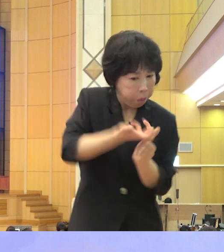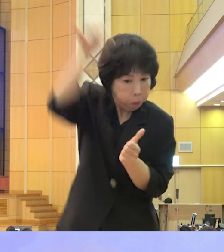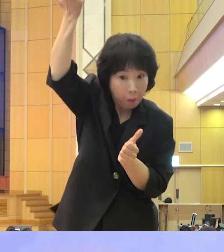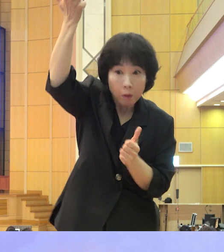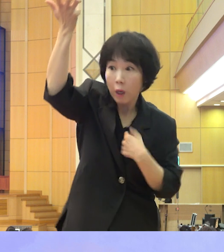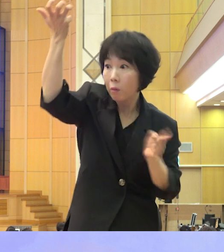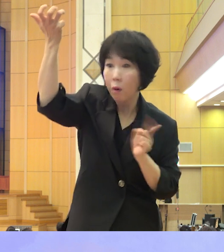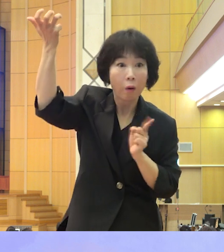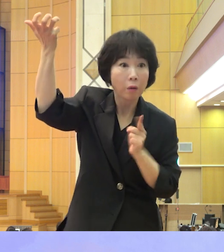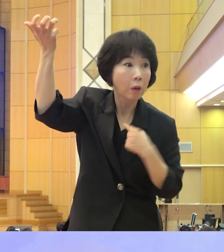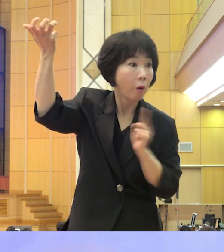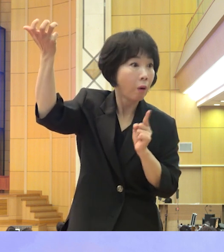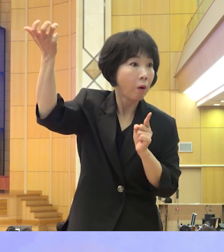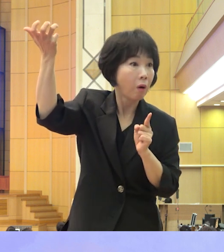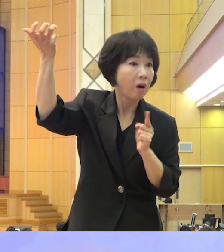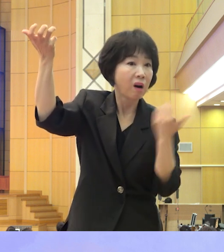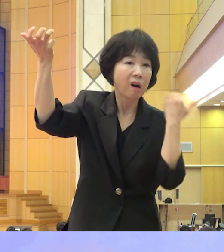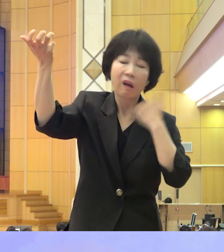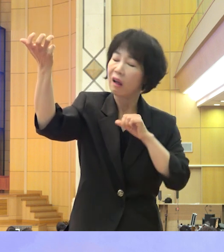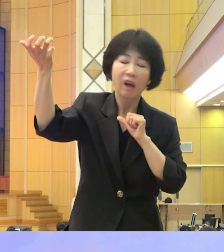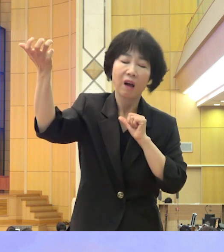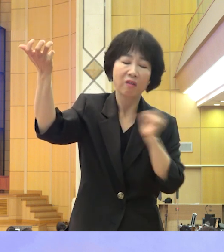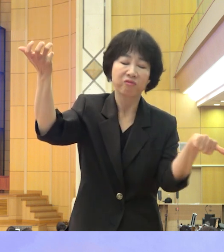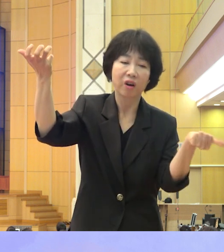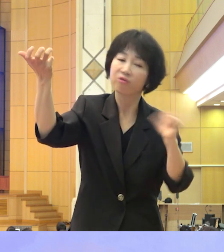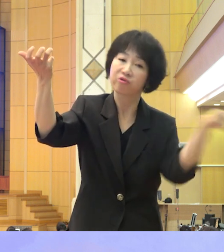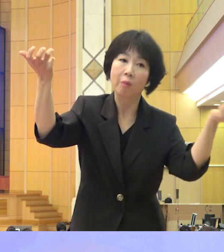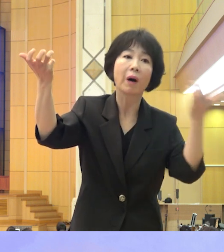순간 나는 시체가 됩니다.